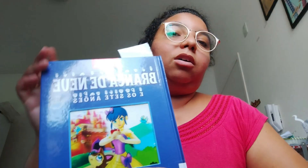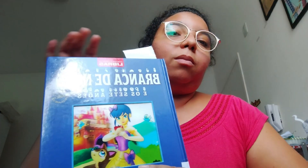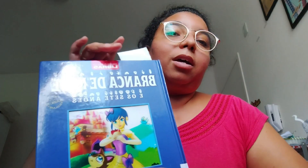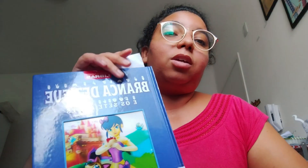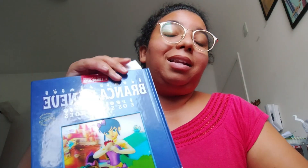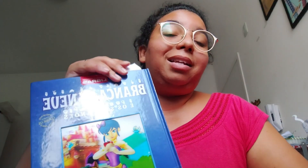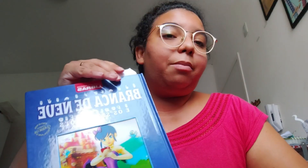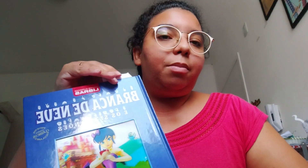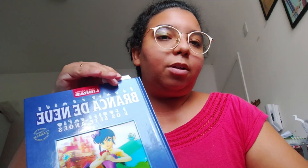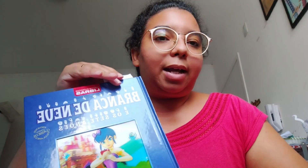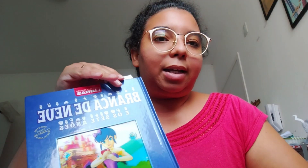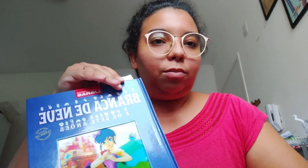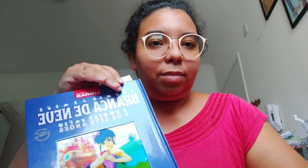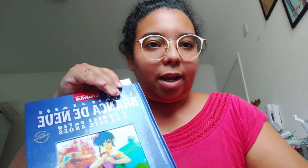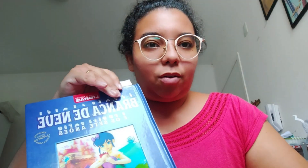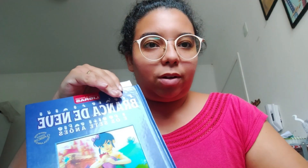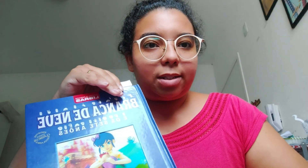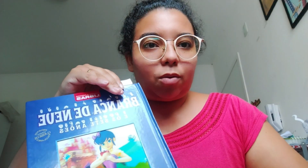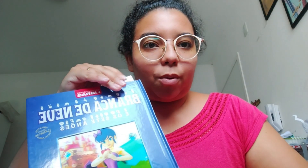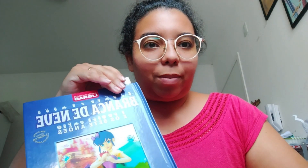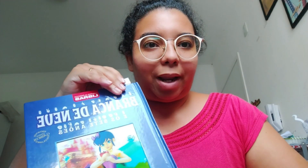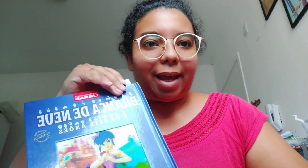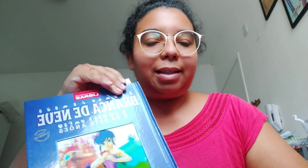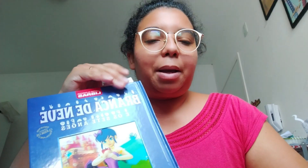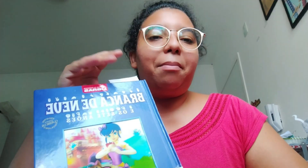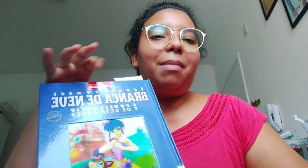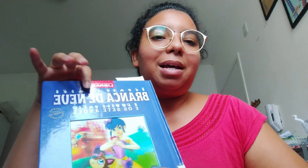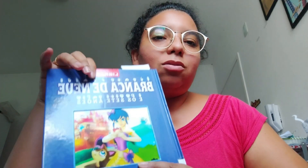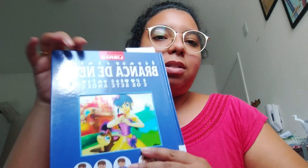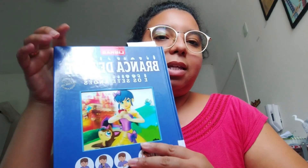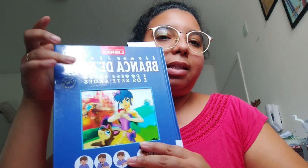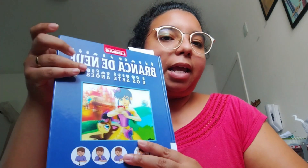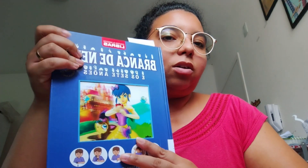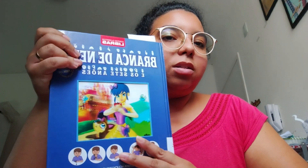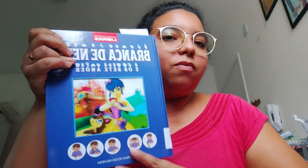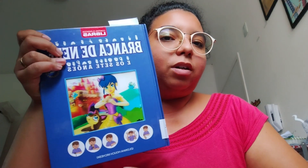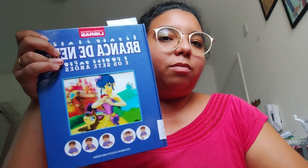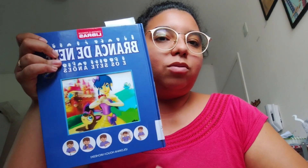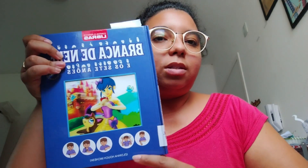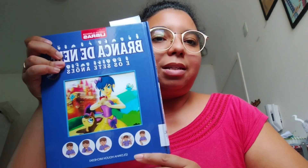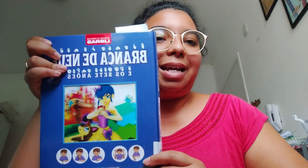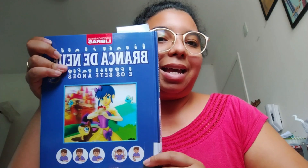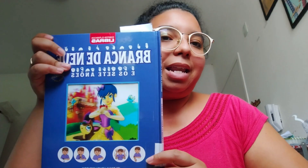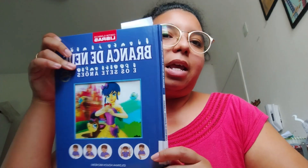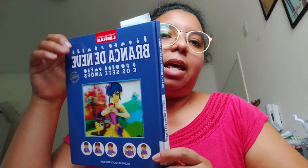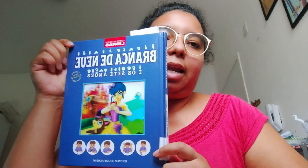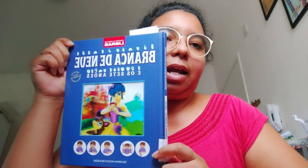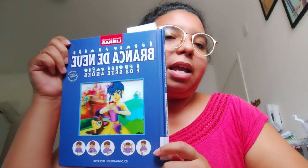Então, ali na biblioteca não tem a coleção completa, mas os que tem nós vamos ler e reler e